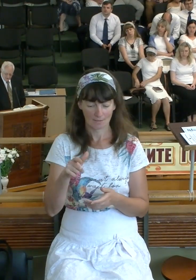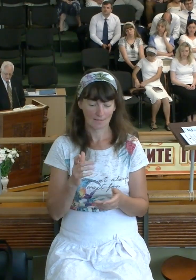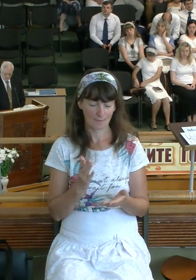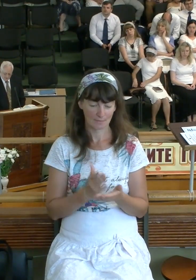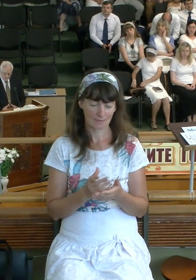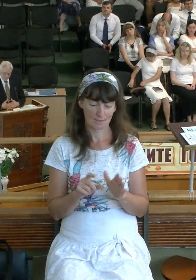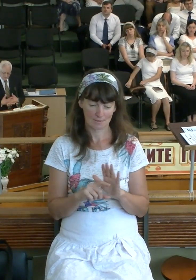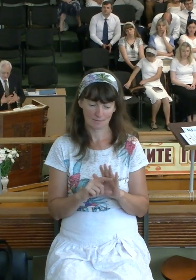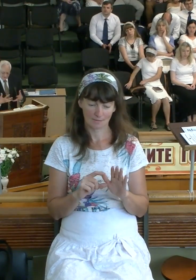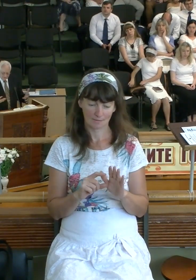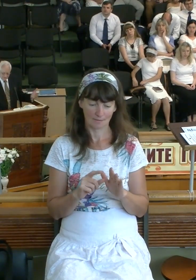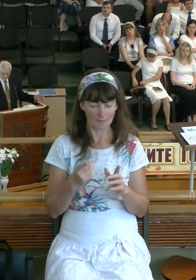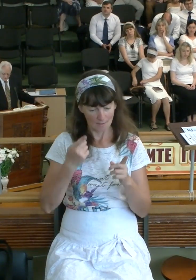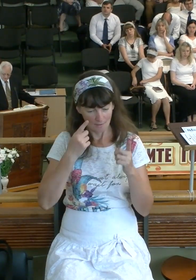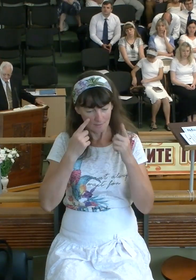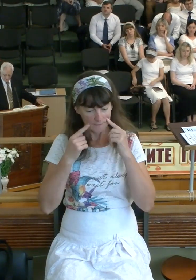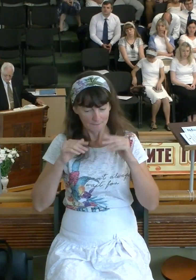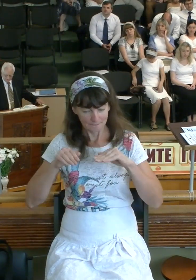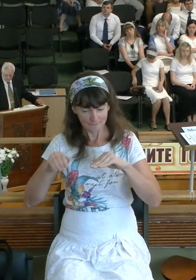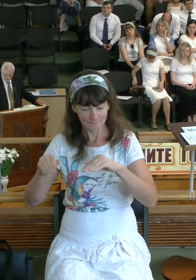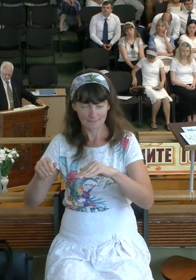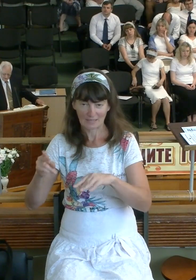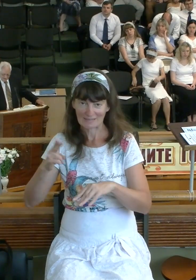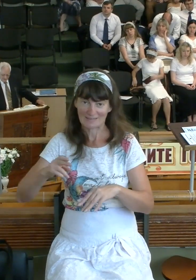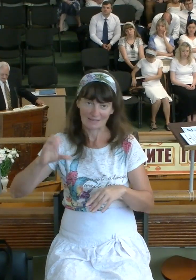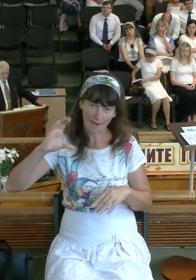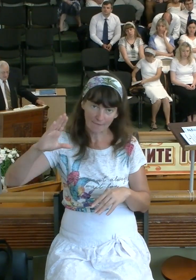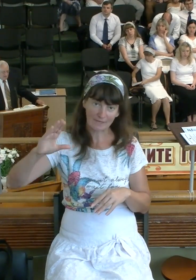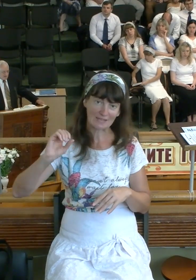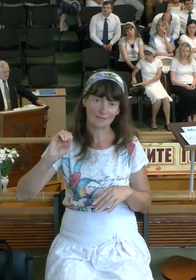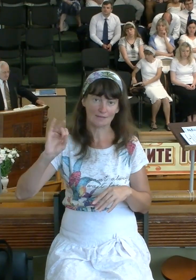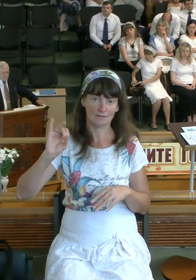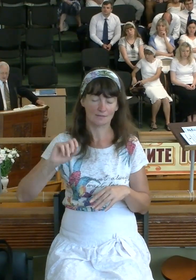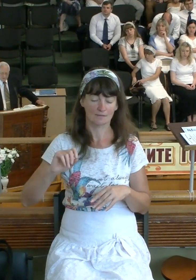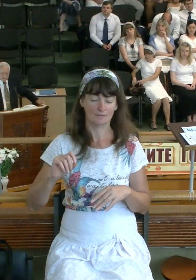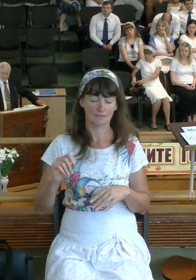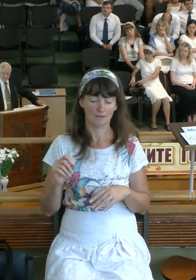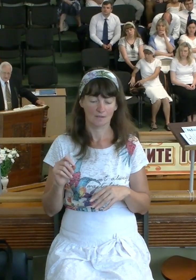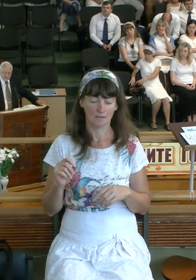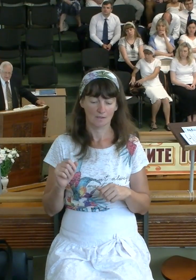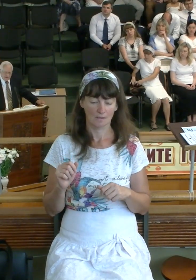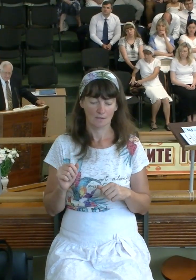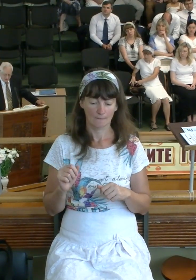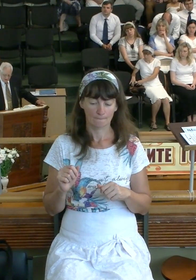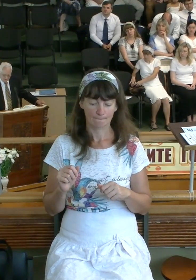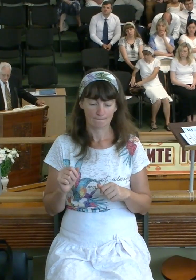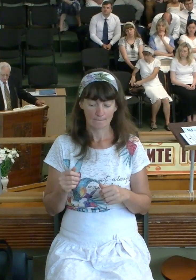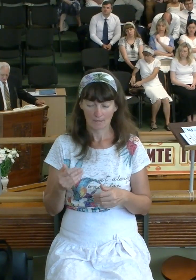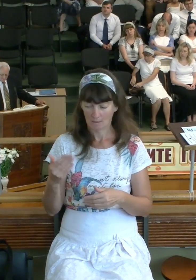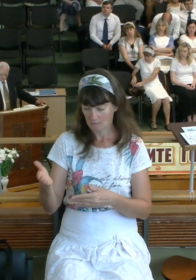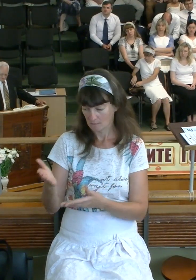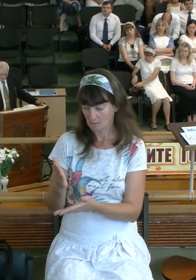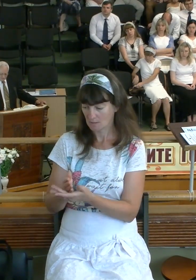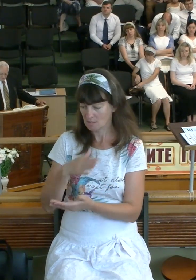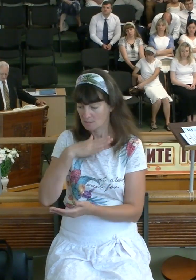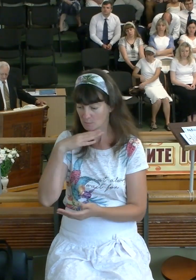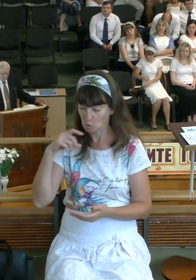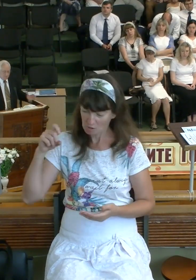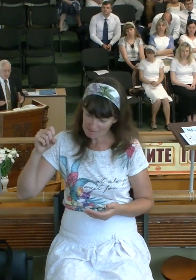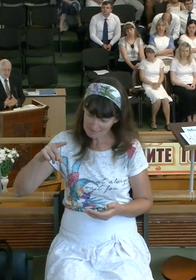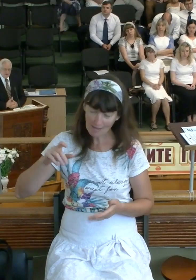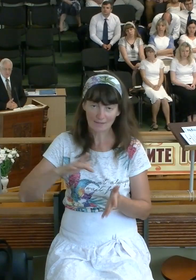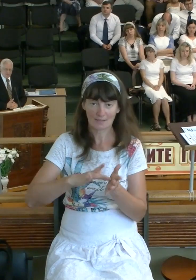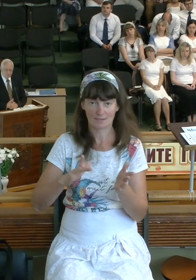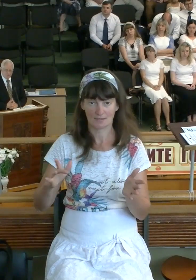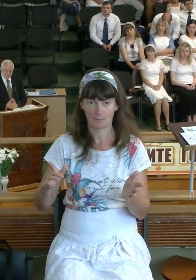куплет. Льются слезы у царя Давида, разве мало злата, серебра? Но